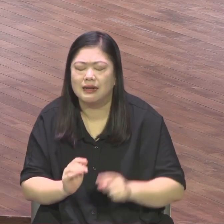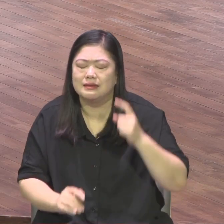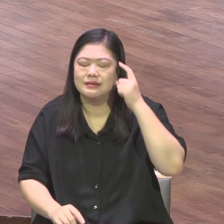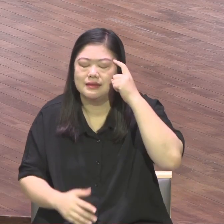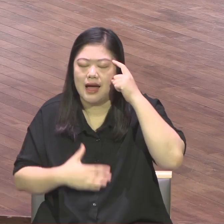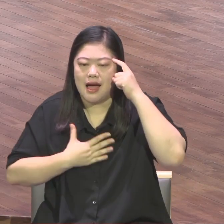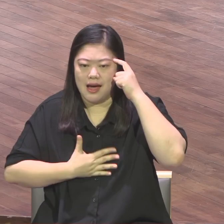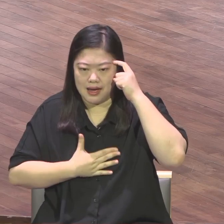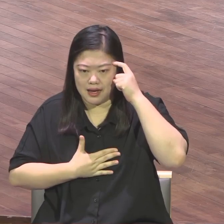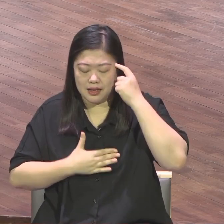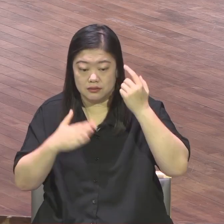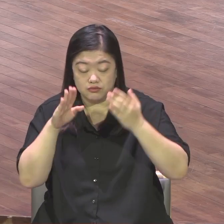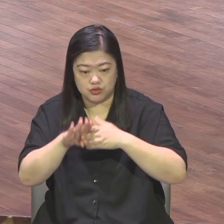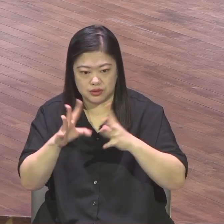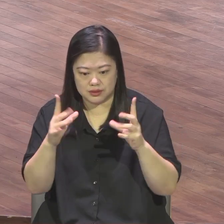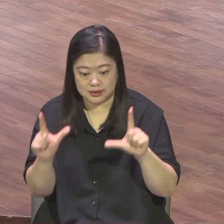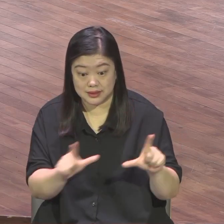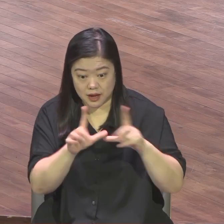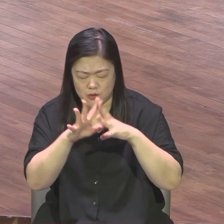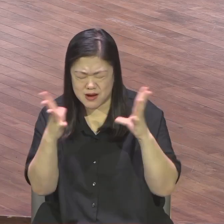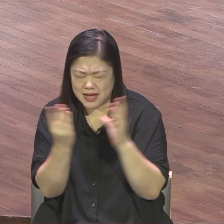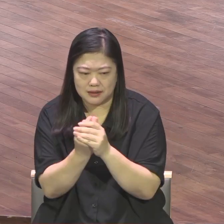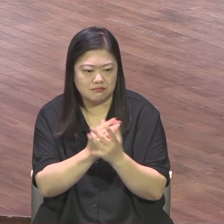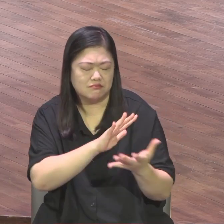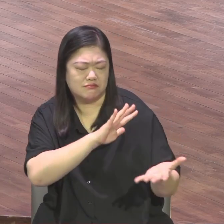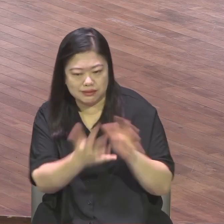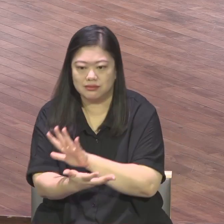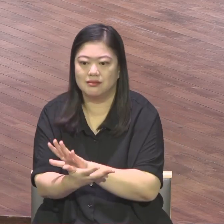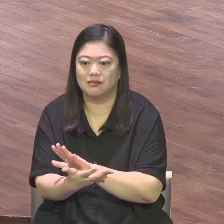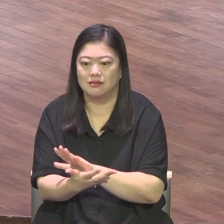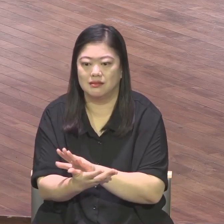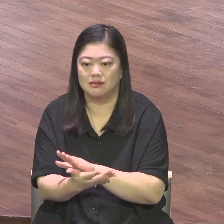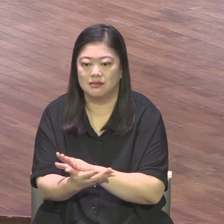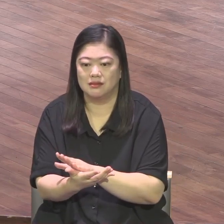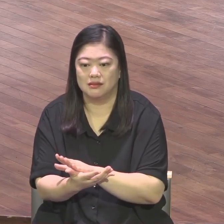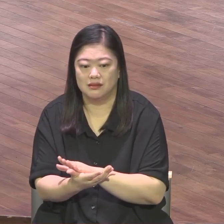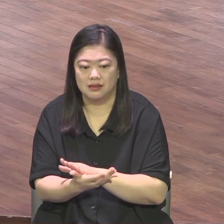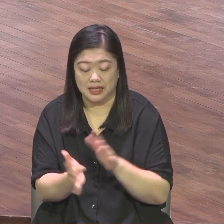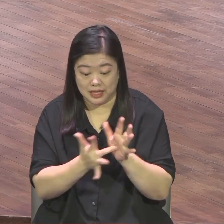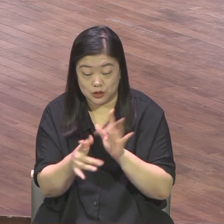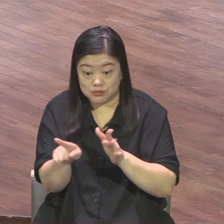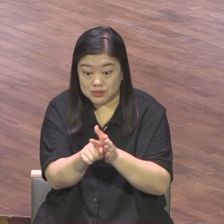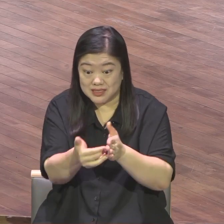바뀌어버렸어요. 한마디로 예수의 미친 자가 됐어요.